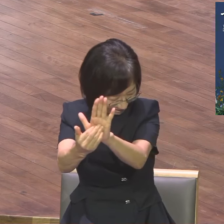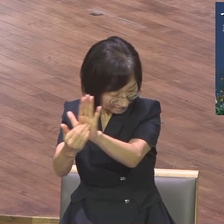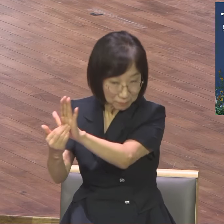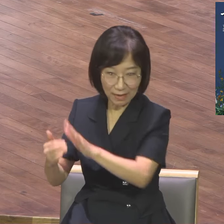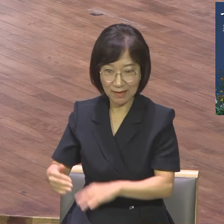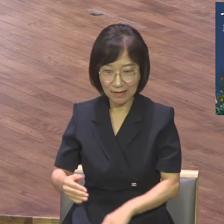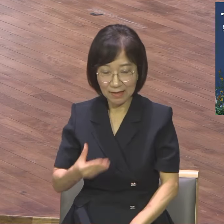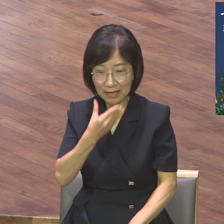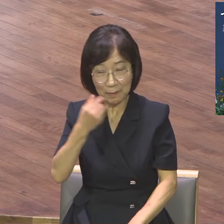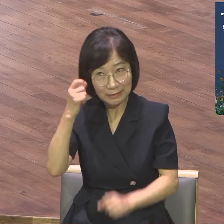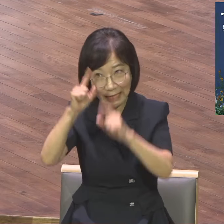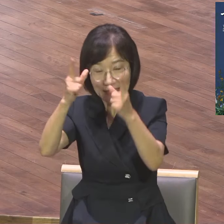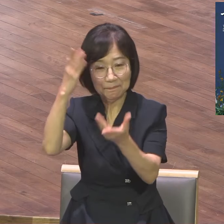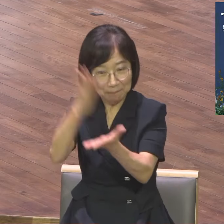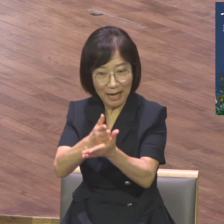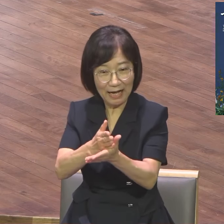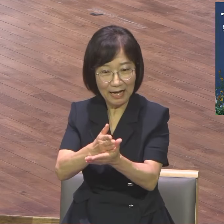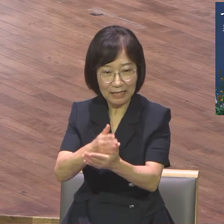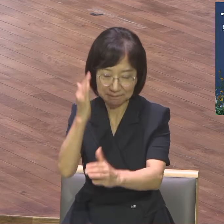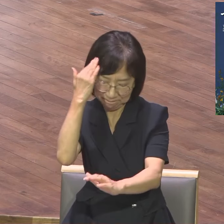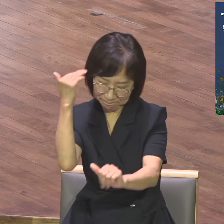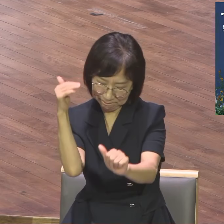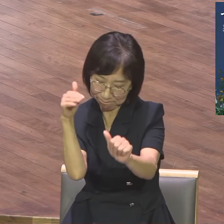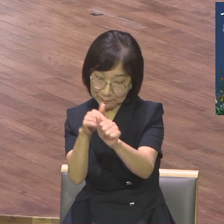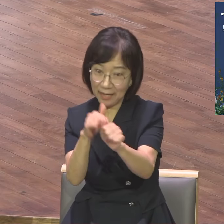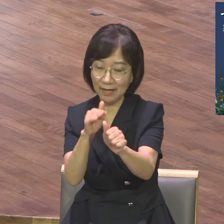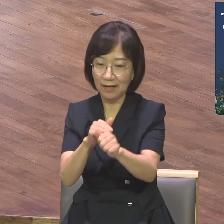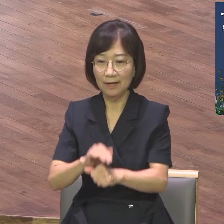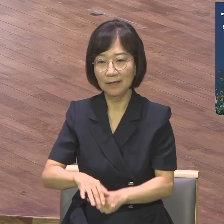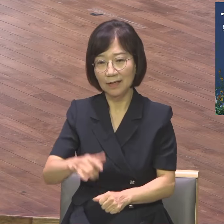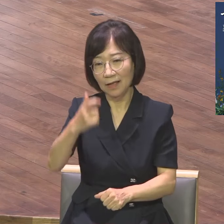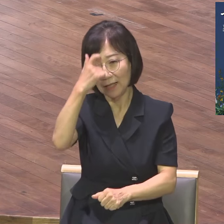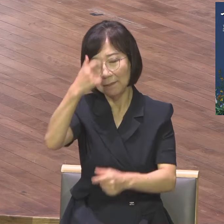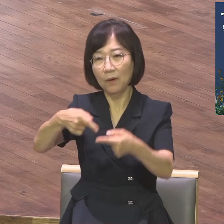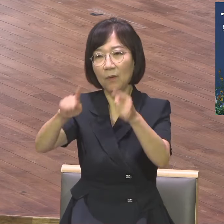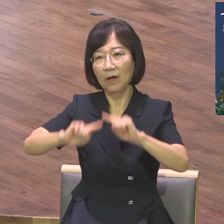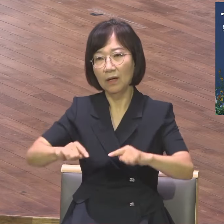깨닫도록 심지어 교회에 나와 앉았는데도 못 깨닫도록